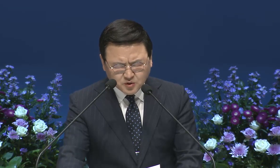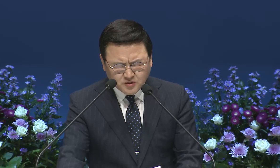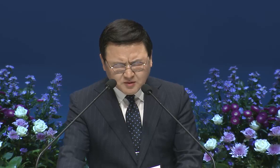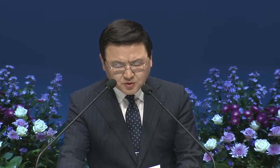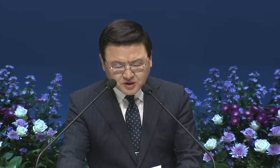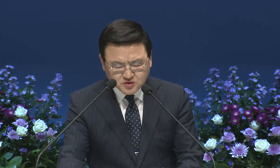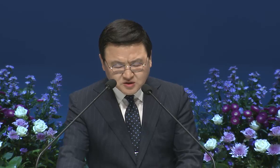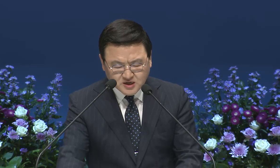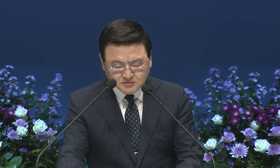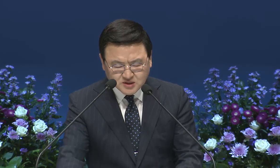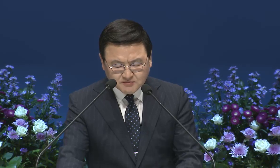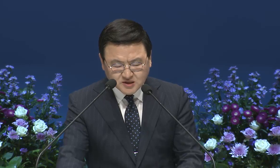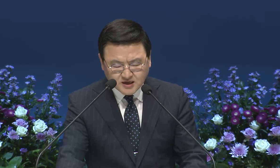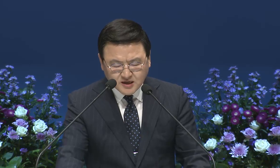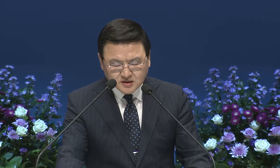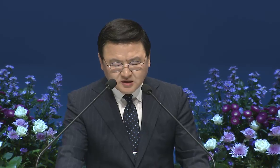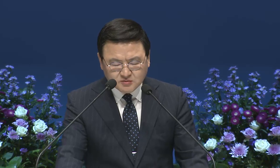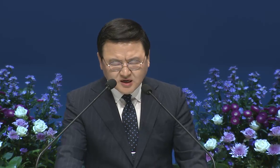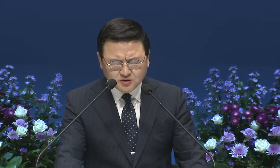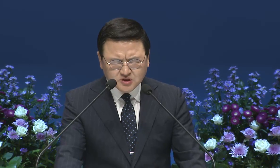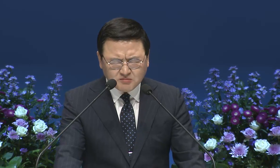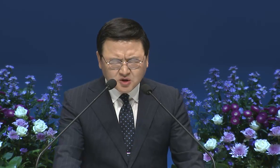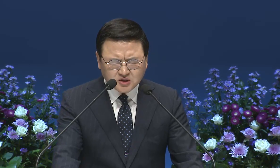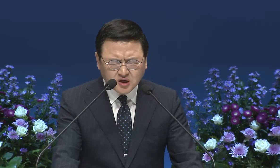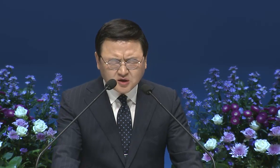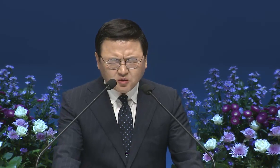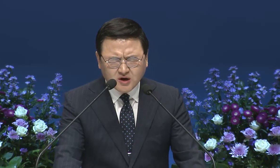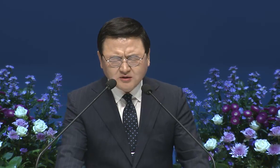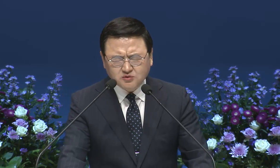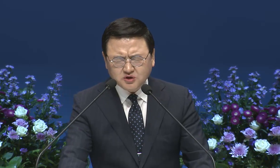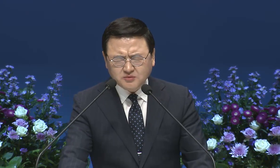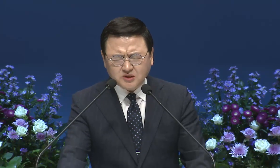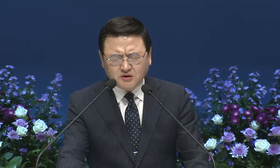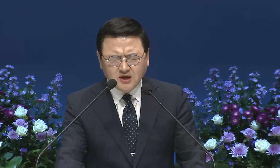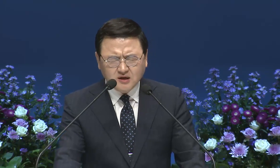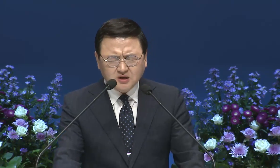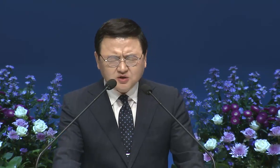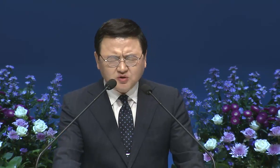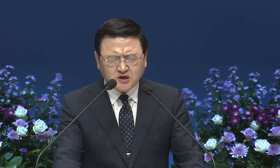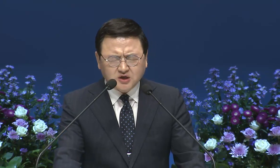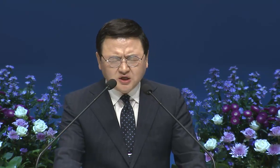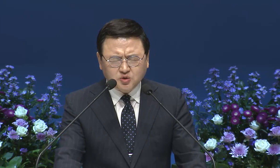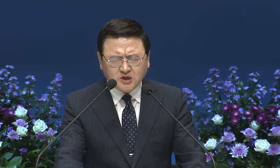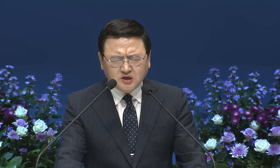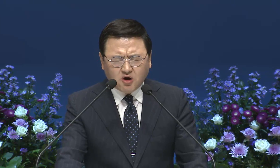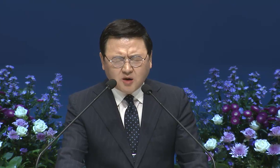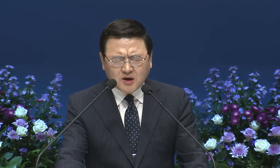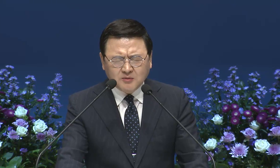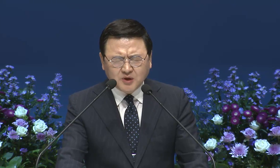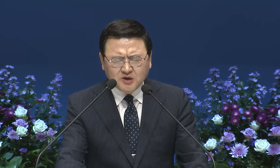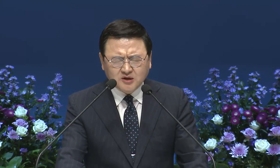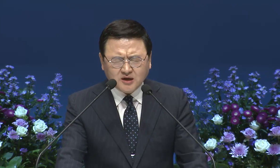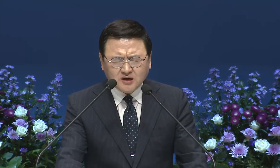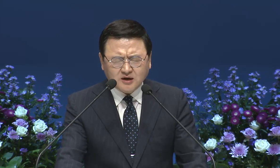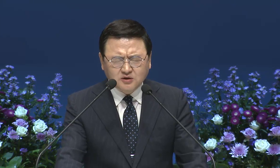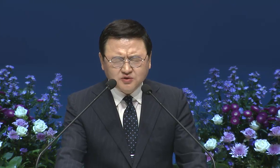교회에 보내주신 것 감사합니다. 그 이름을 하늘 생명책에 기록하여 주시옵시고, 예수가 그리스도는 이 어마어마한 비밀을 깨닫게 하여